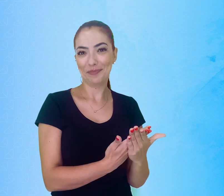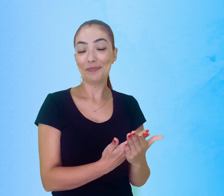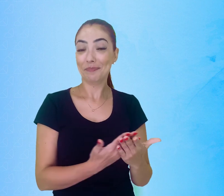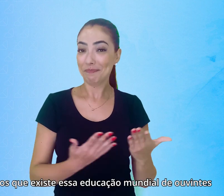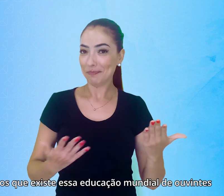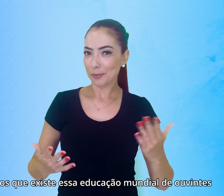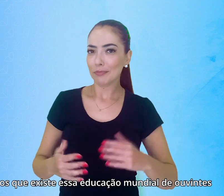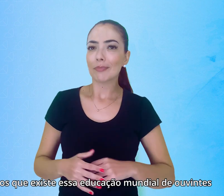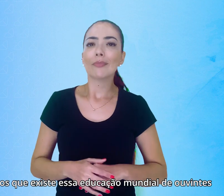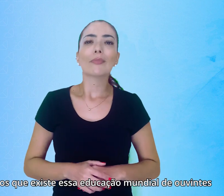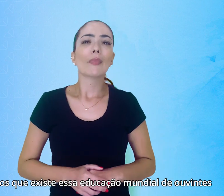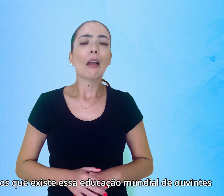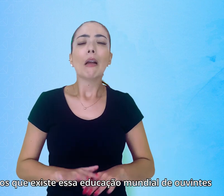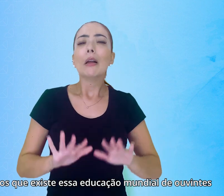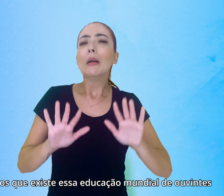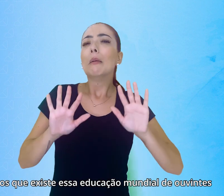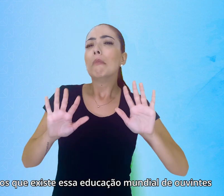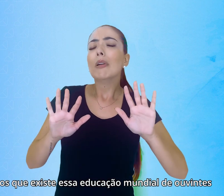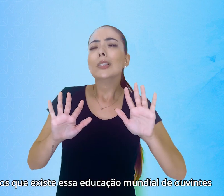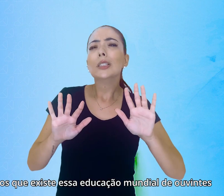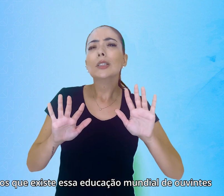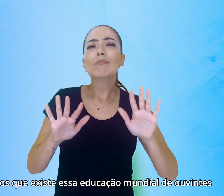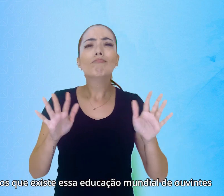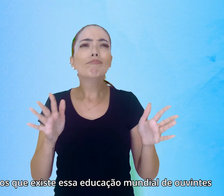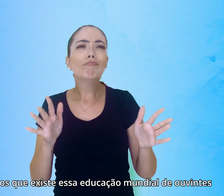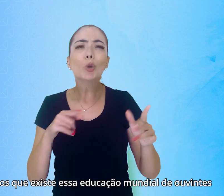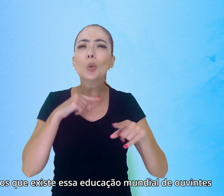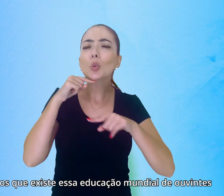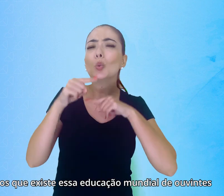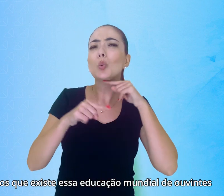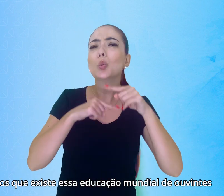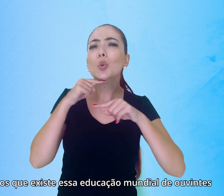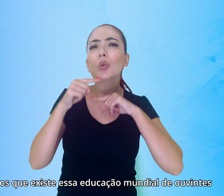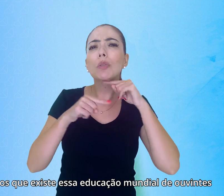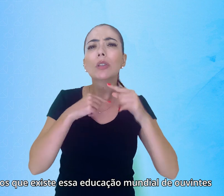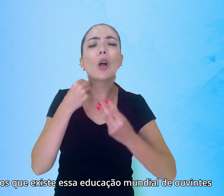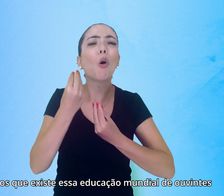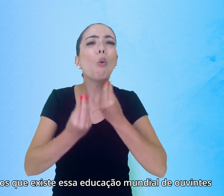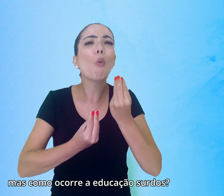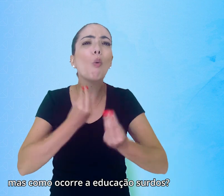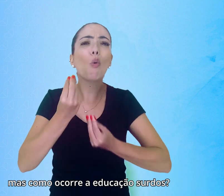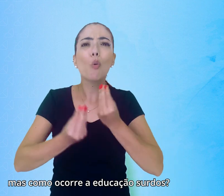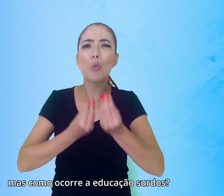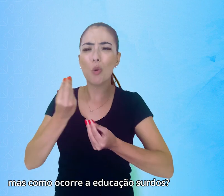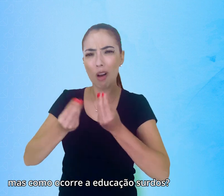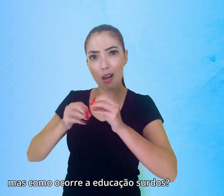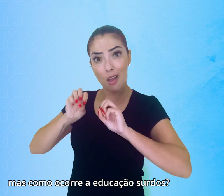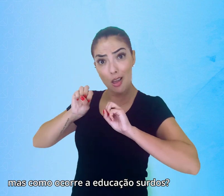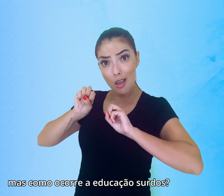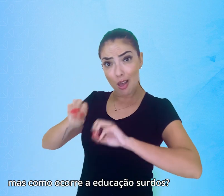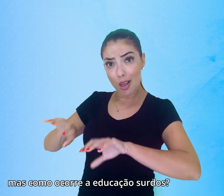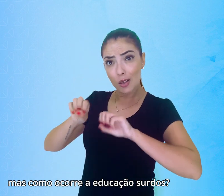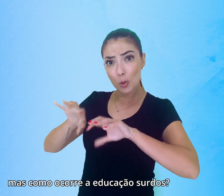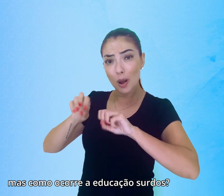Nós vimos que existe essa educação mundial de ouvintes, mas como ocorre a educação de surdos?